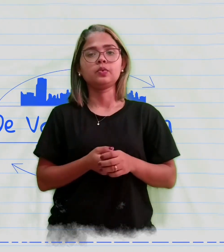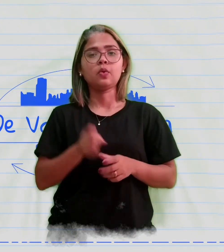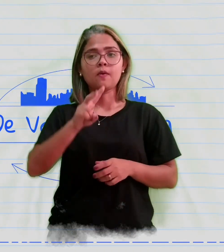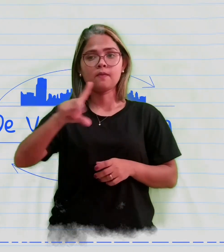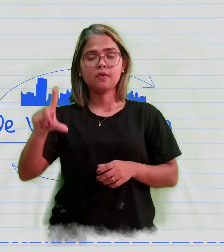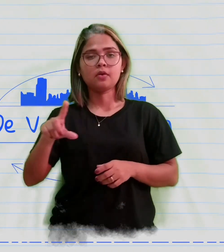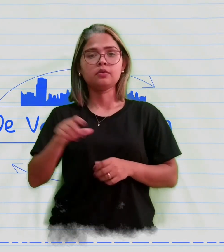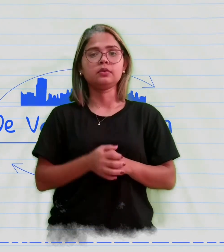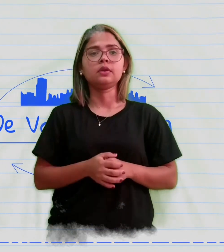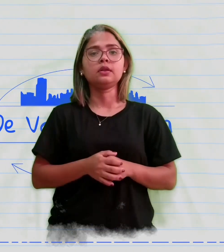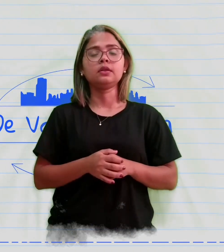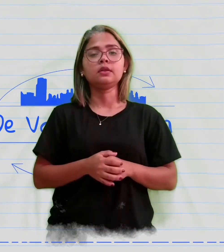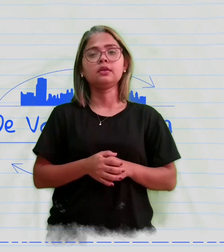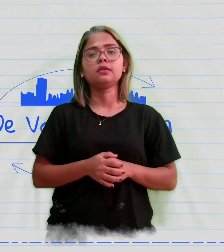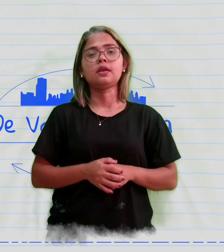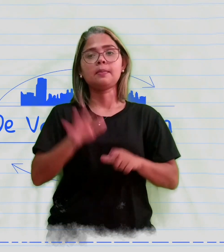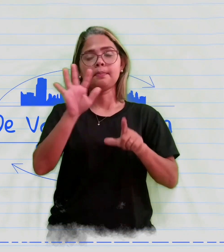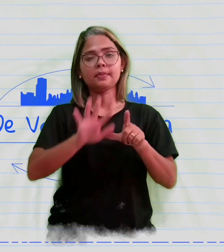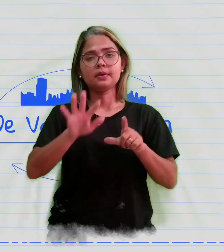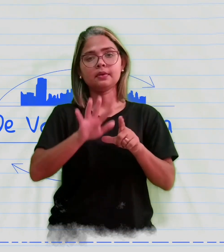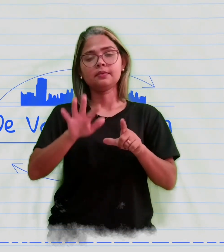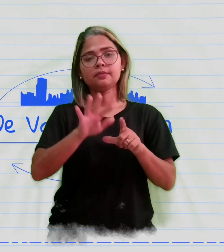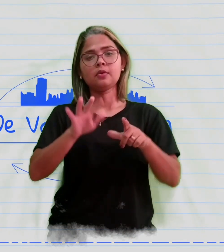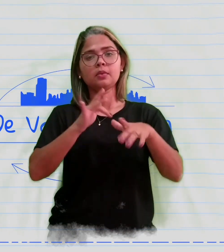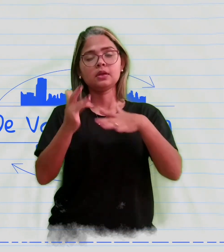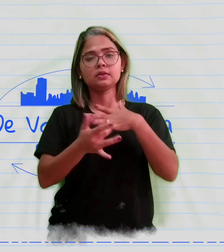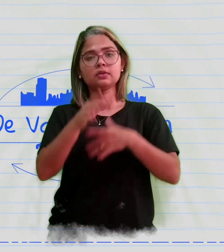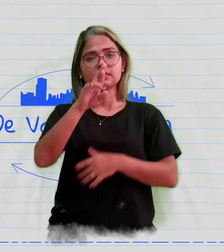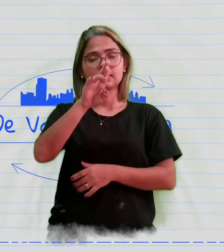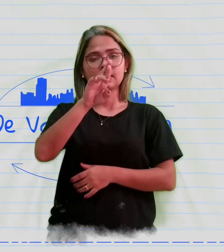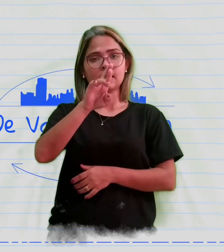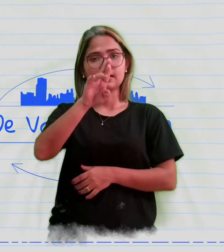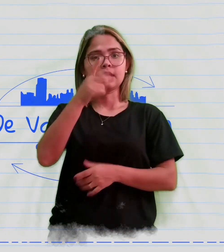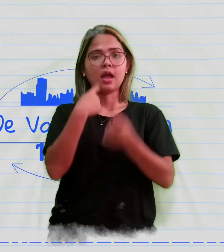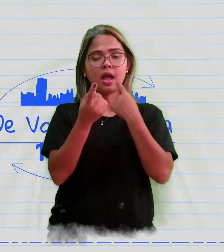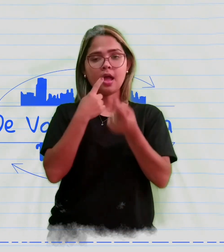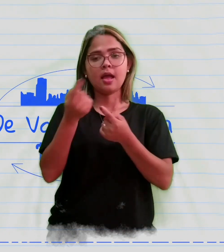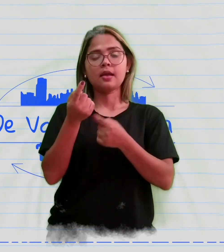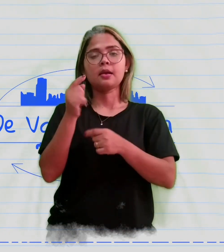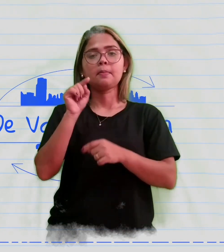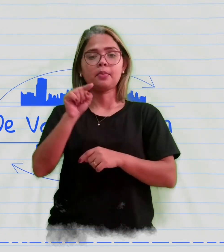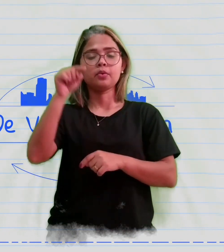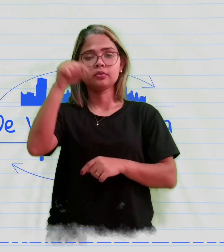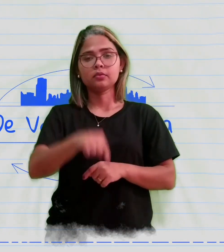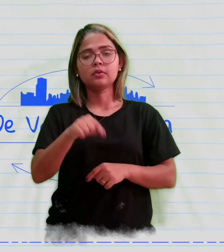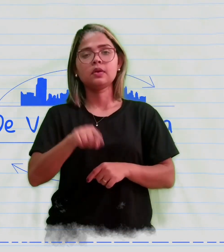Tá no canal do Reclame Aqui. Não tá no meu canal, tá no canal do Reclame Aqui. Joga lá assim no YouTube e você encontra. Você me encontrou uma Jandê